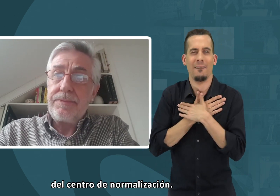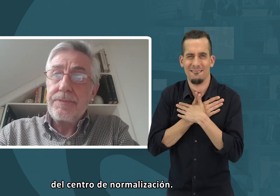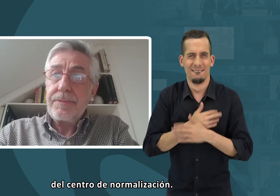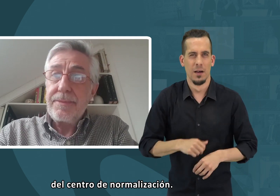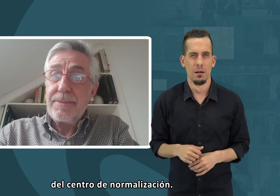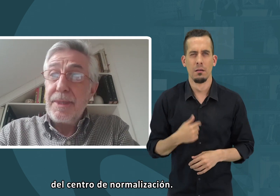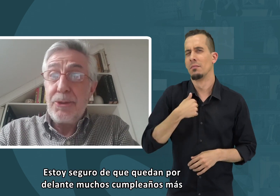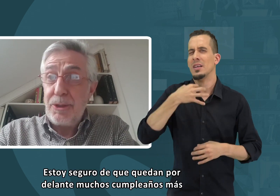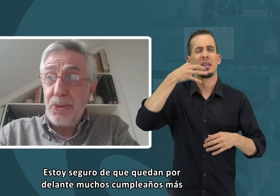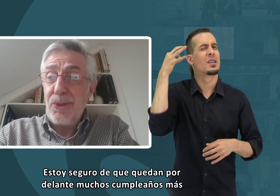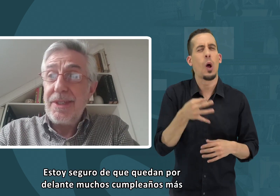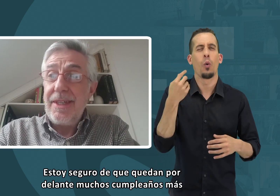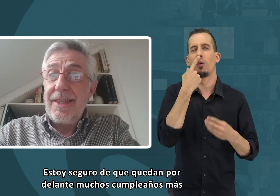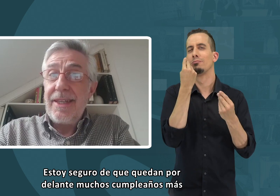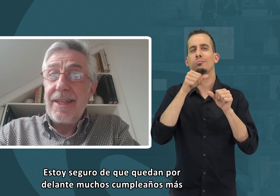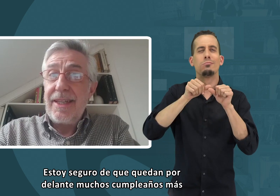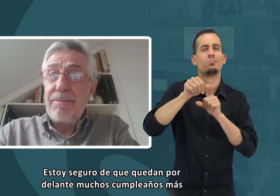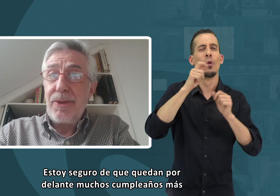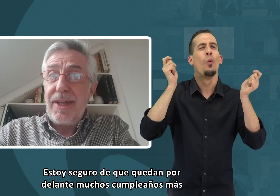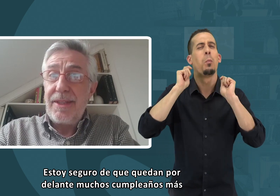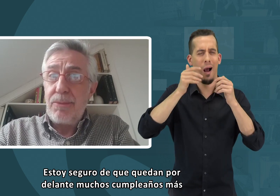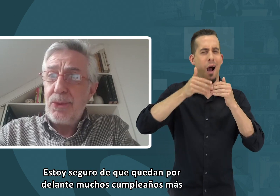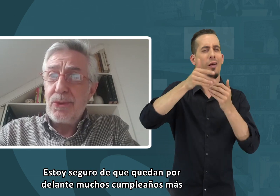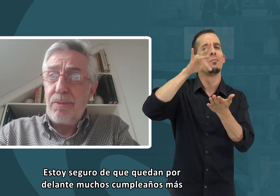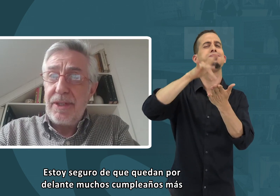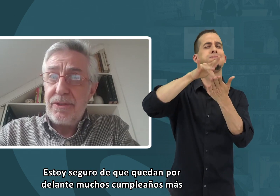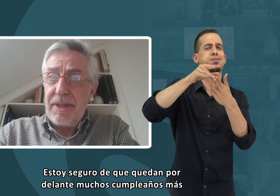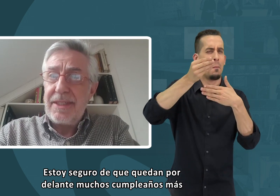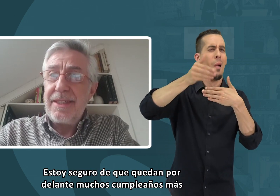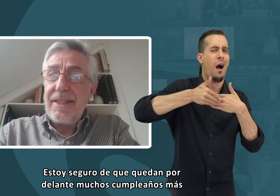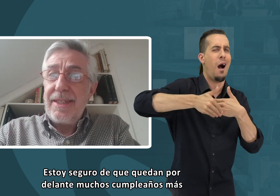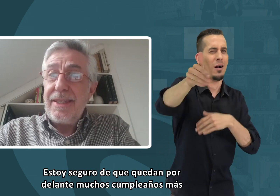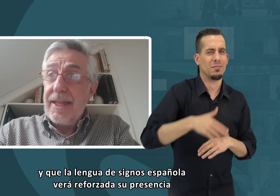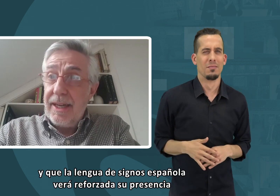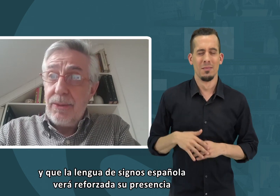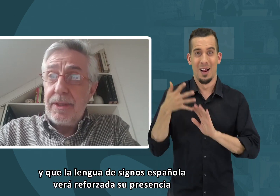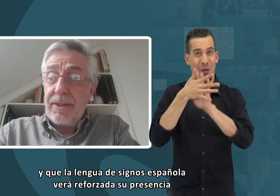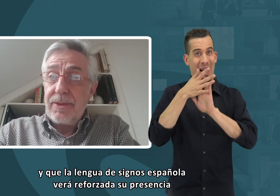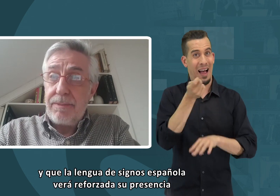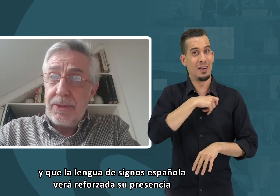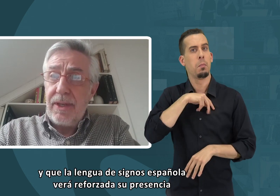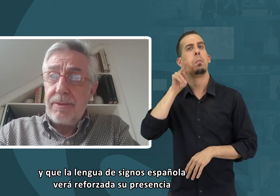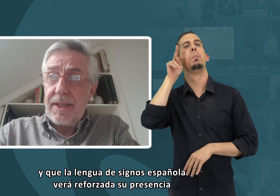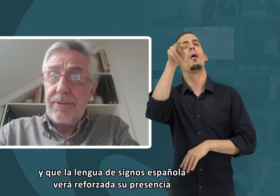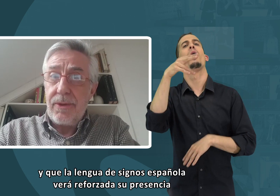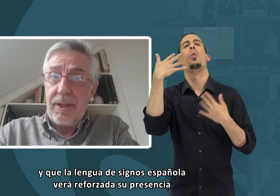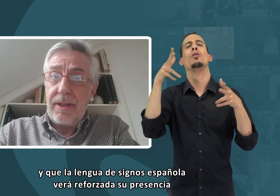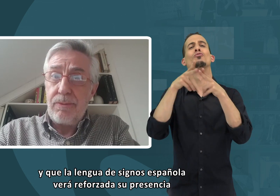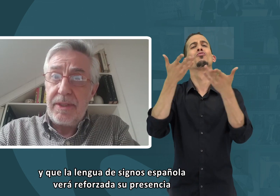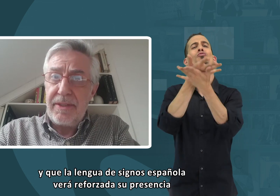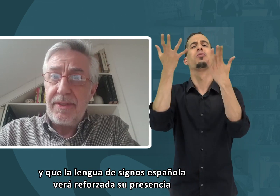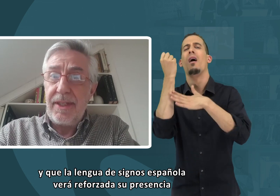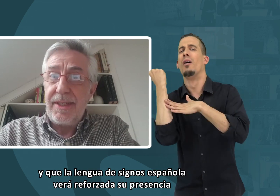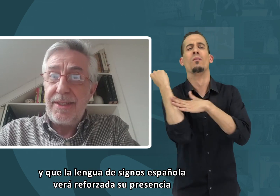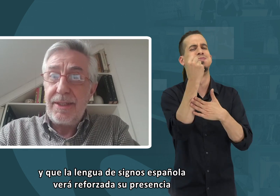Normalización. Estoy seguro de que quedan por delante muchos cumpleaños más y que la lengua de signos española verá reforzada